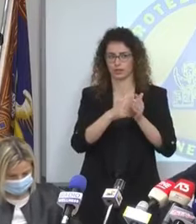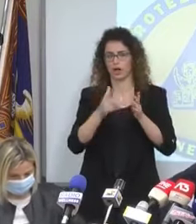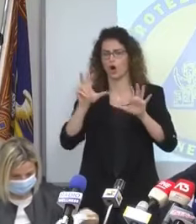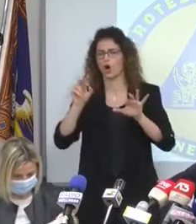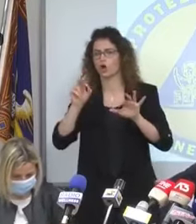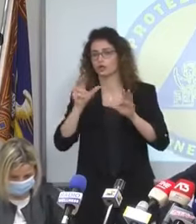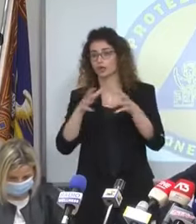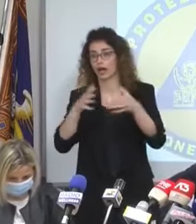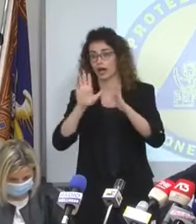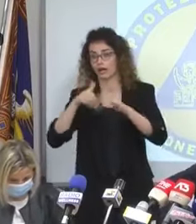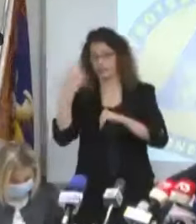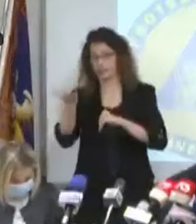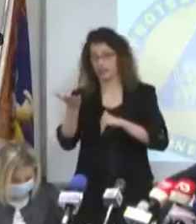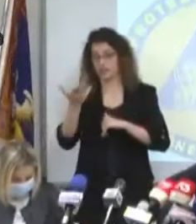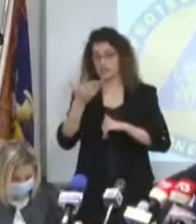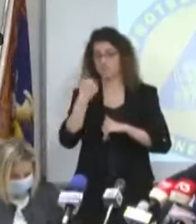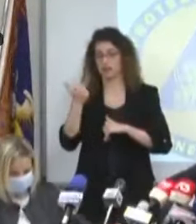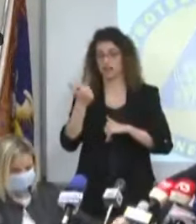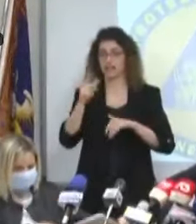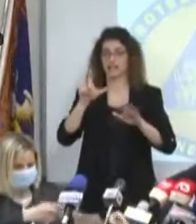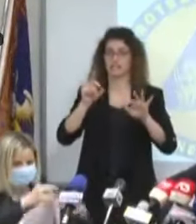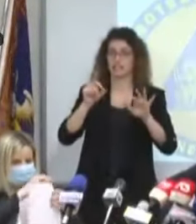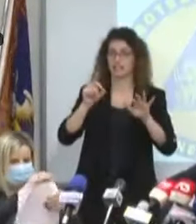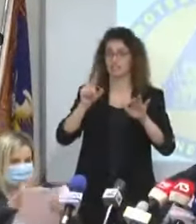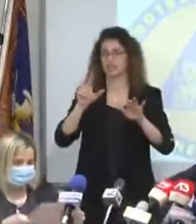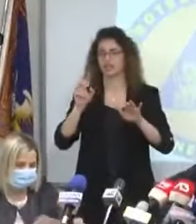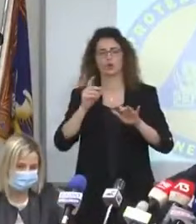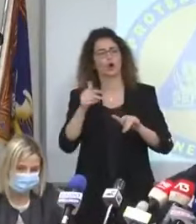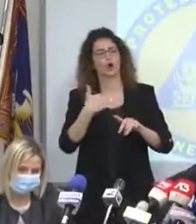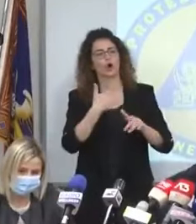ce ne mancheranno ancora forse 70-80.000.